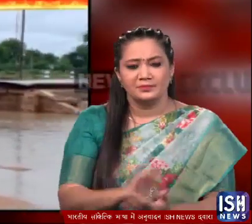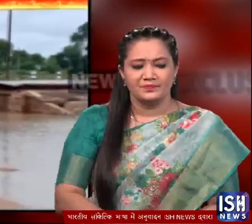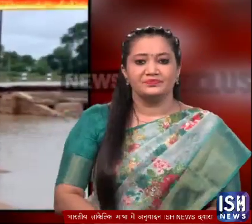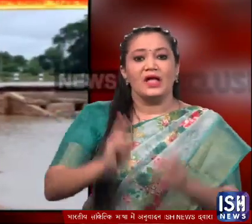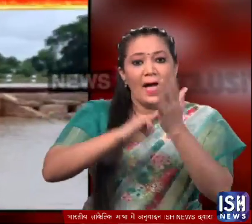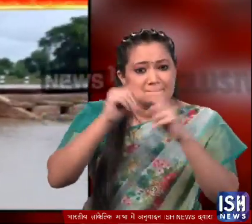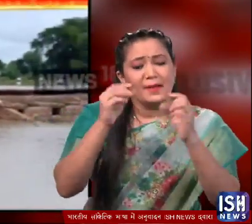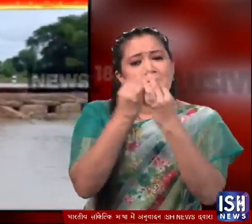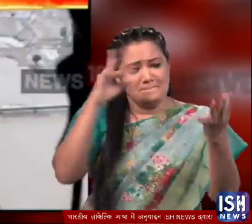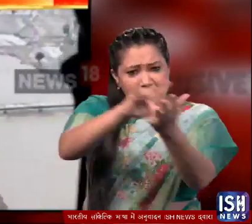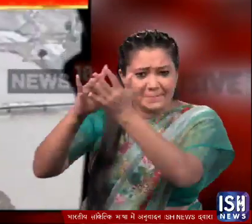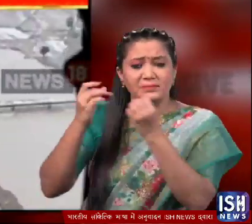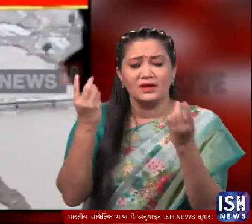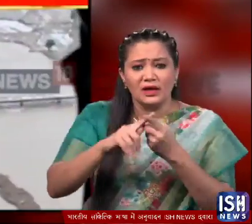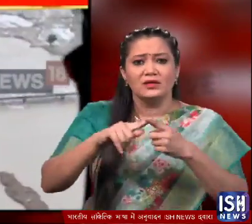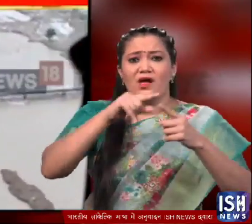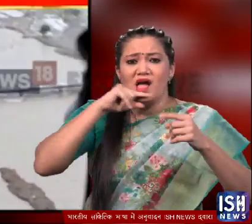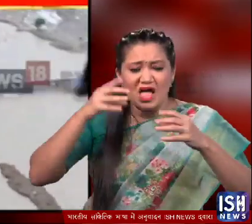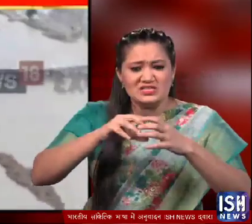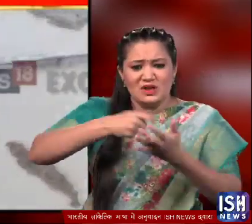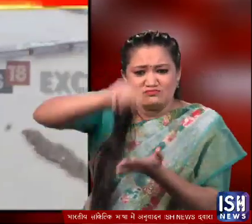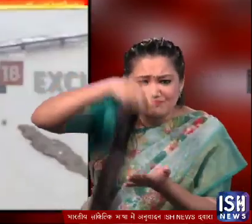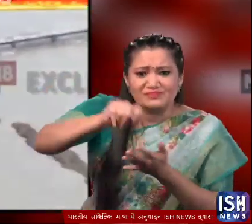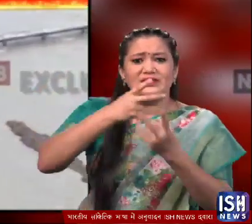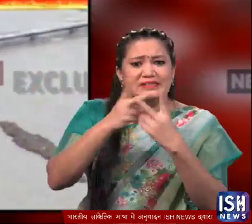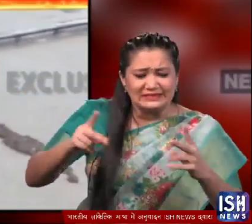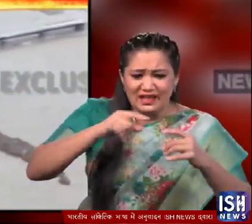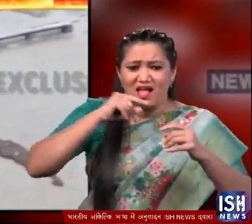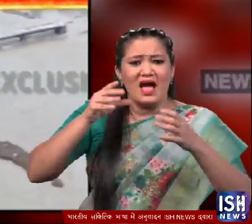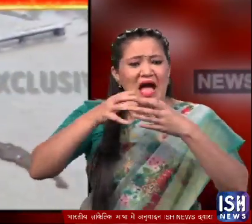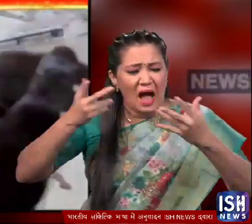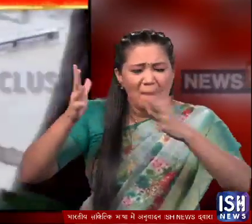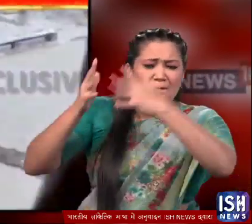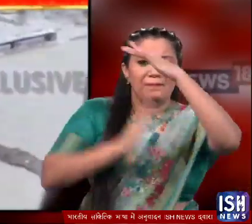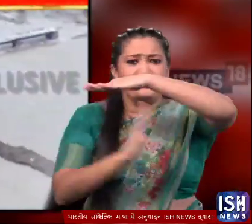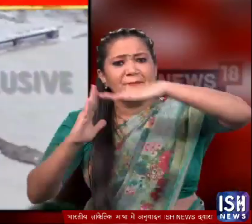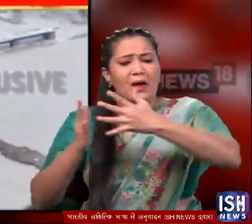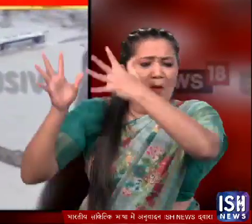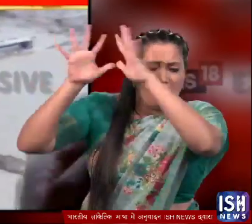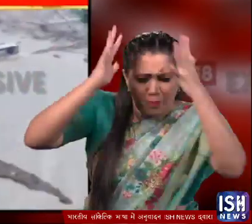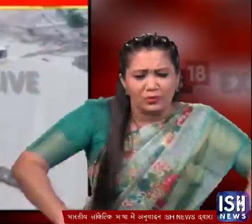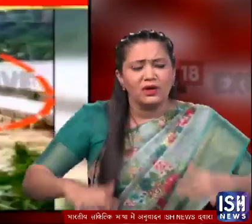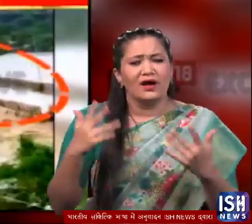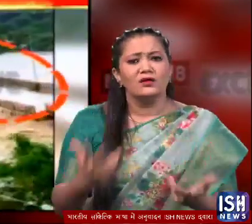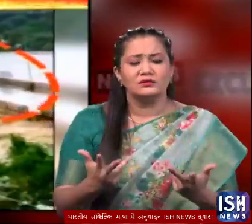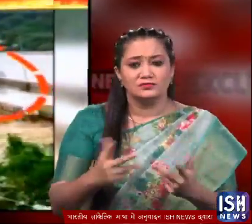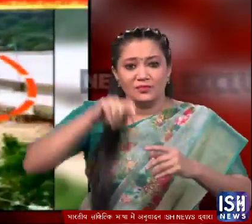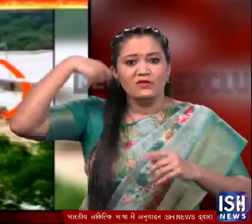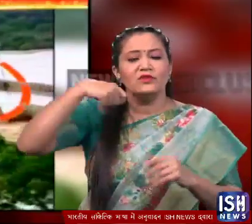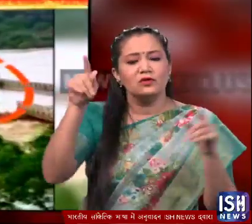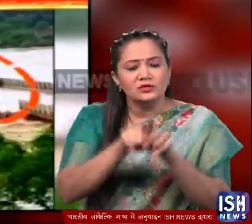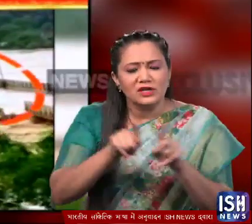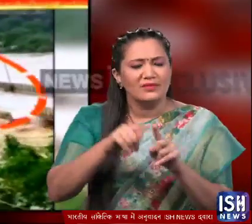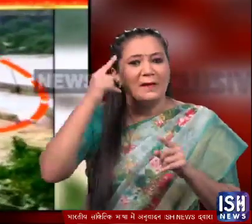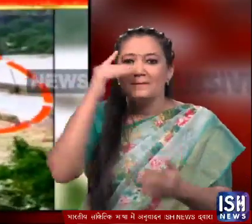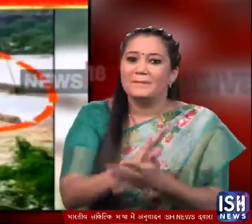से ऐसी कई तस्वीरें सामने आई जब ईंट, सीमेंट और कंक्रीट से बने भारी भरकम पुल पानी के बहाव के सामने ढेर हो गए। वीडियो देखकर भी